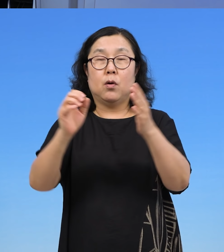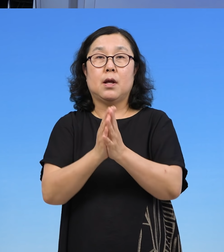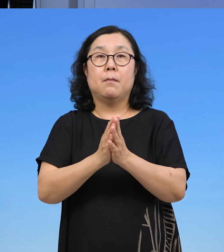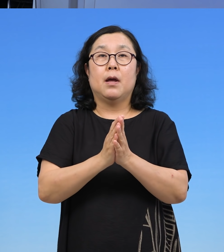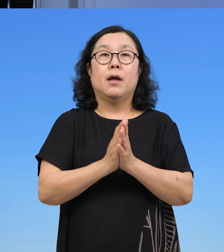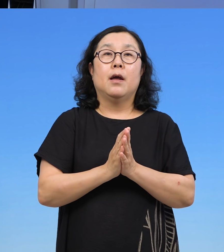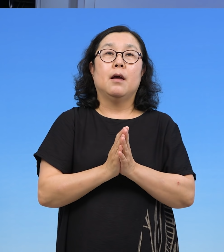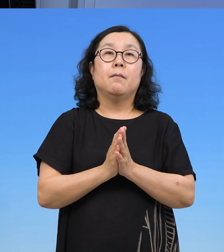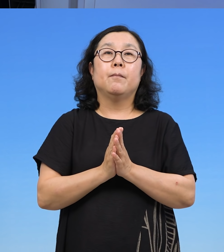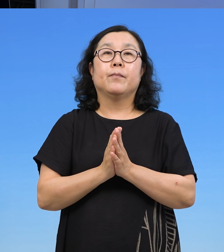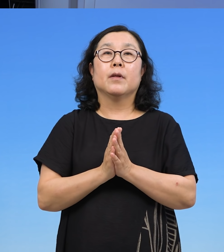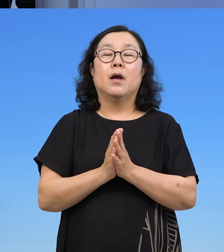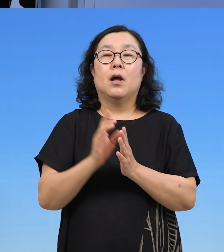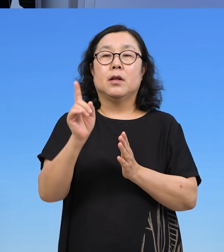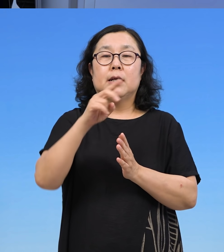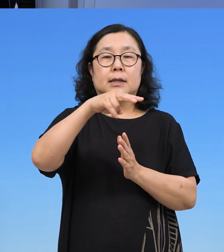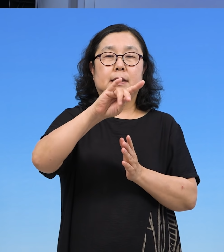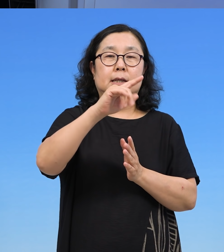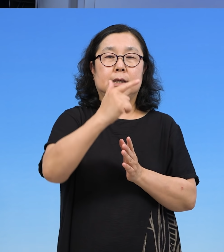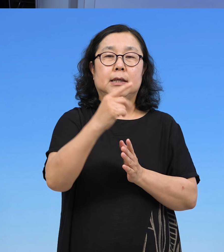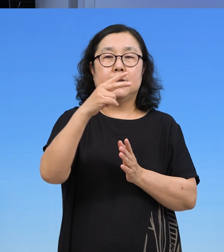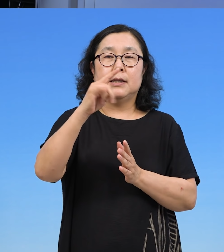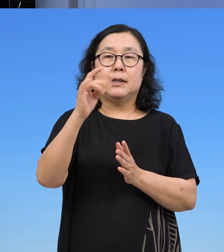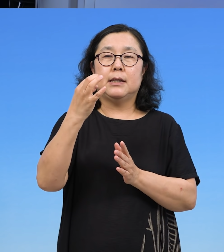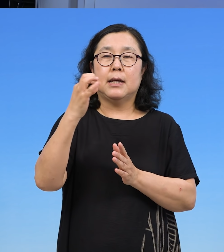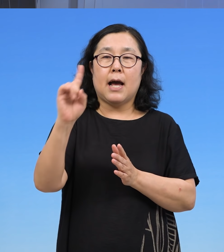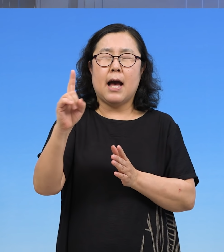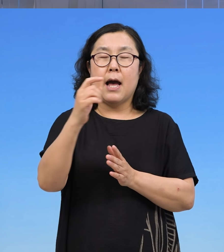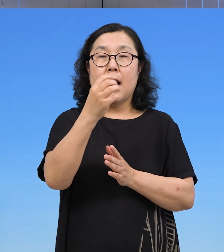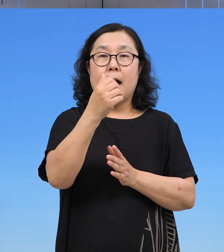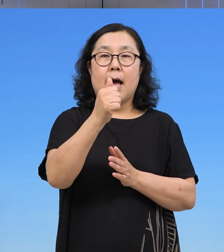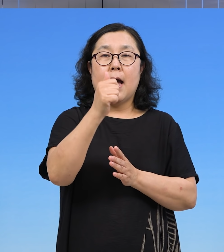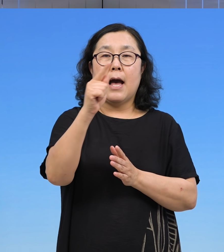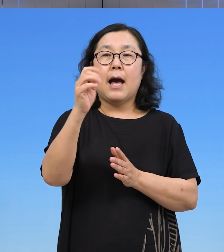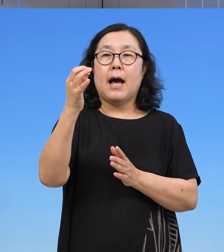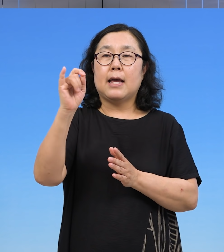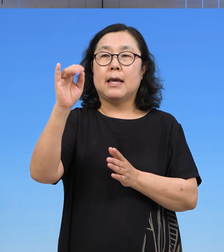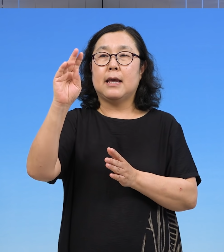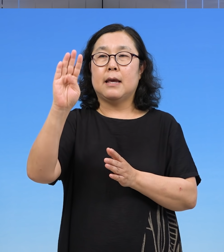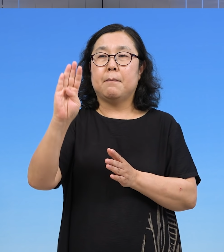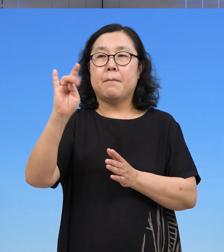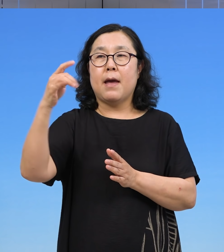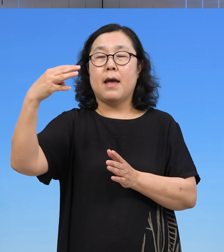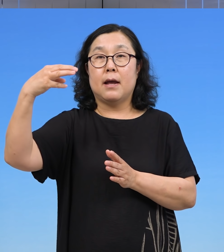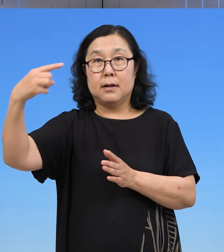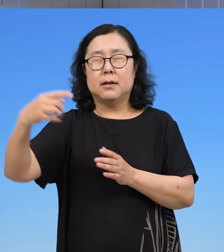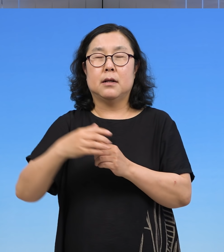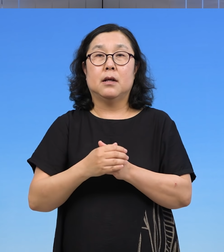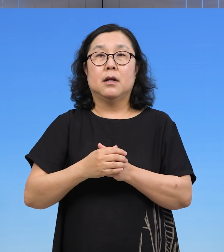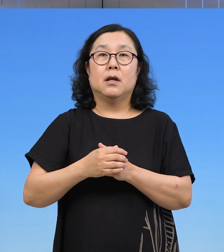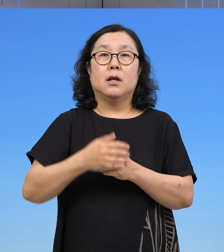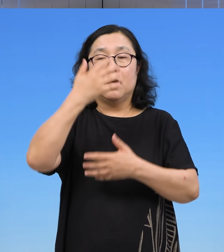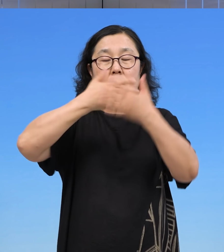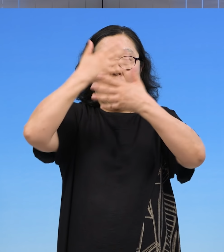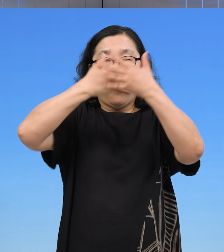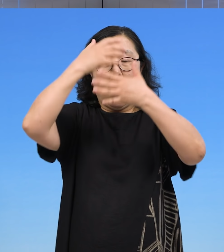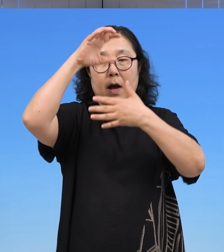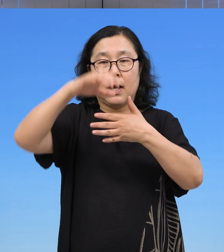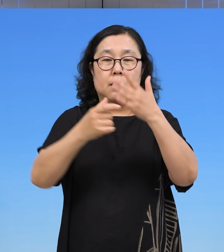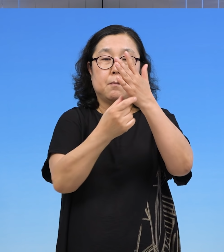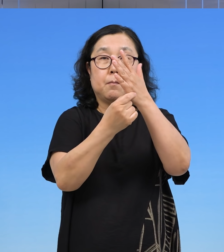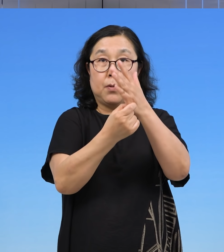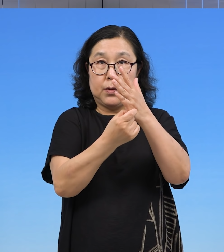신시아 하이메일이라는 사람의 글 하나를 소개하는데요 이 신시아 하이메일은 어떤 사람인가 하니까 영화관 매표소